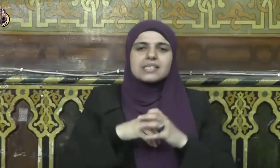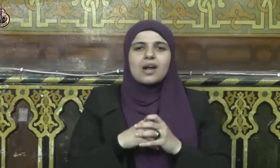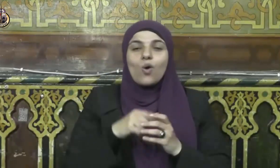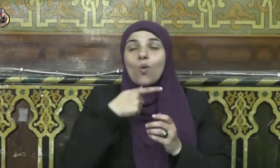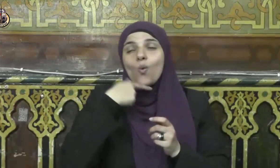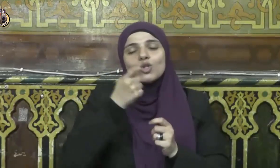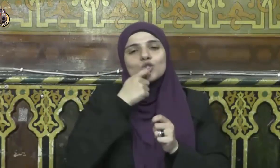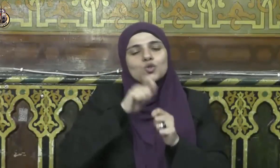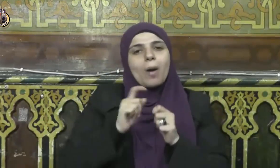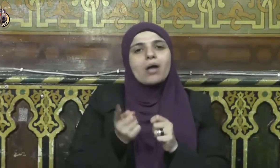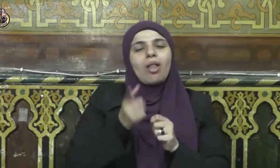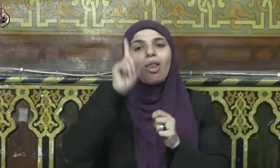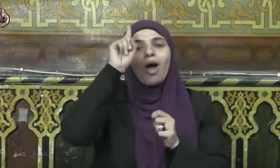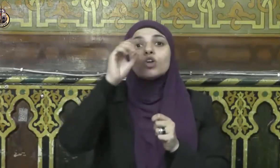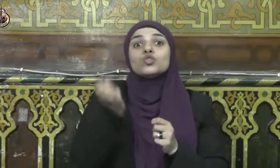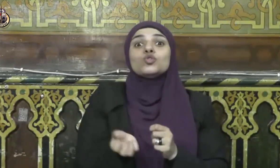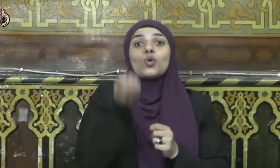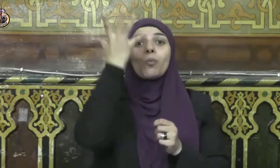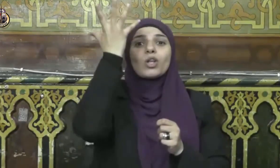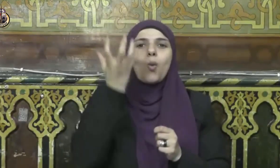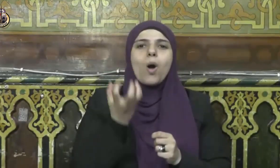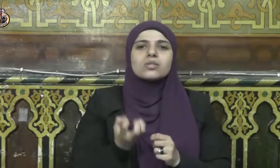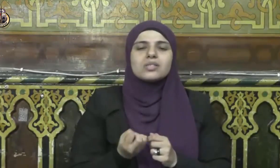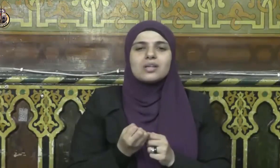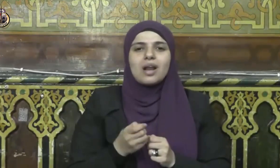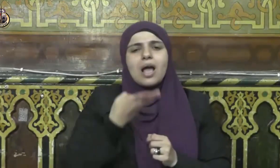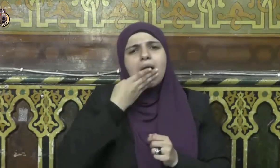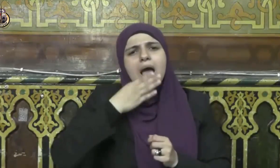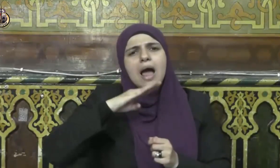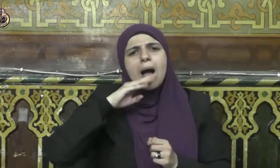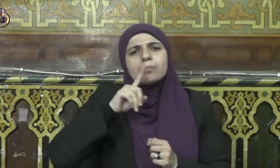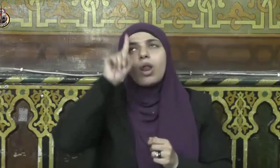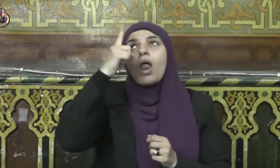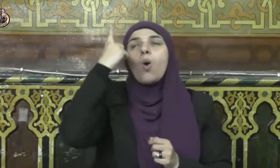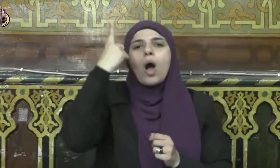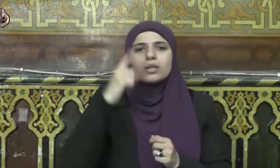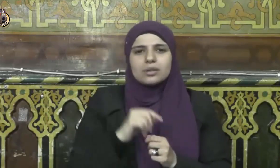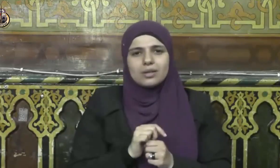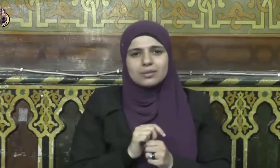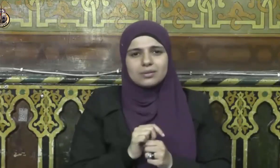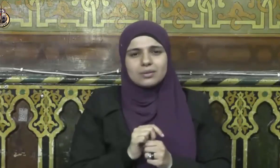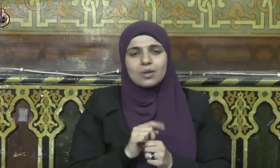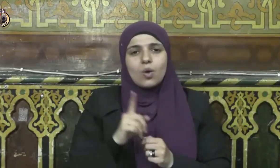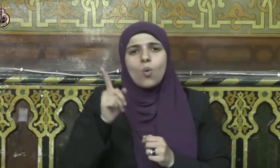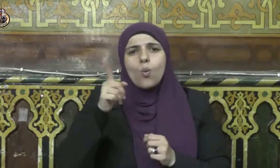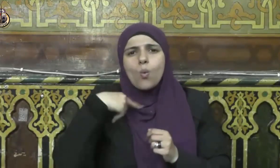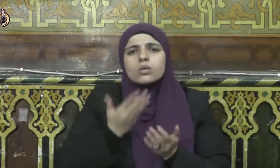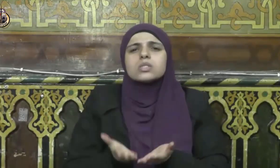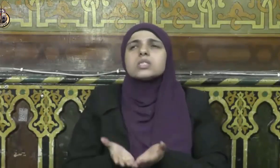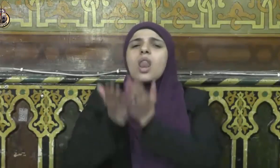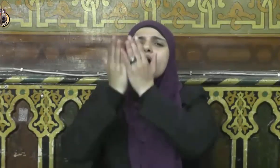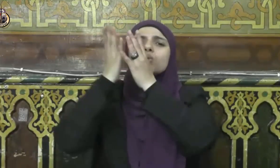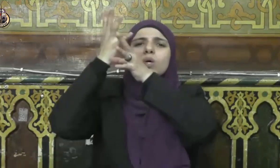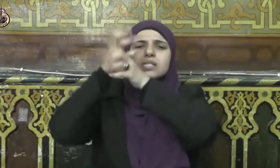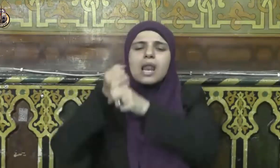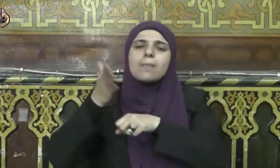كثيرا، وسبحان الله بكرة وأصيلا. الحمد لله وحده، وصلاة وسلاما